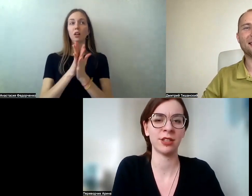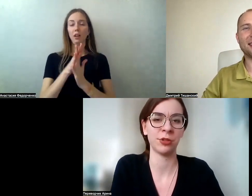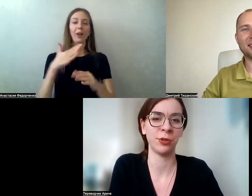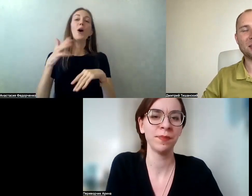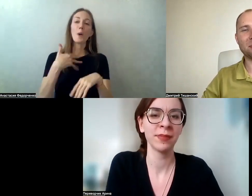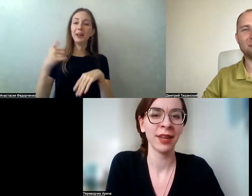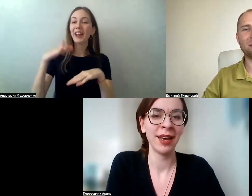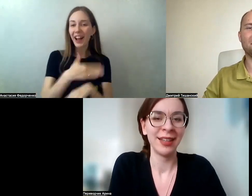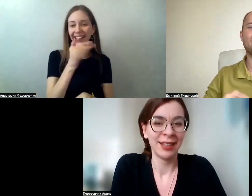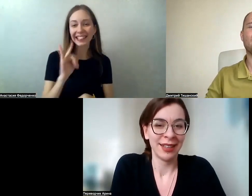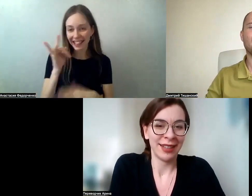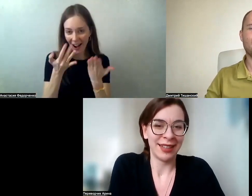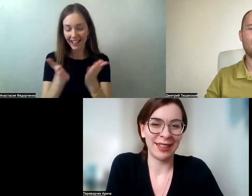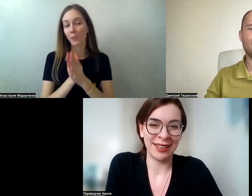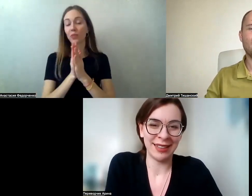Хорошо.